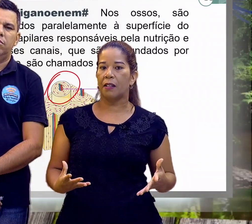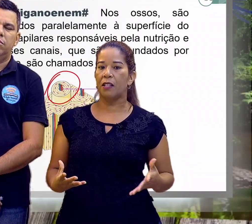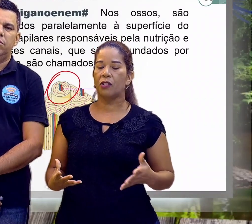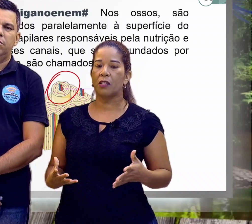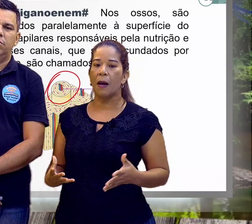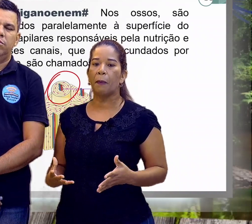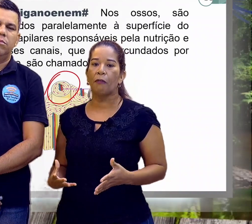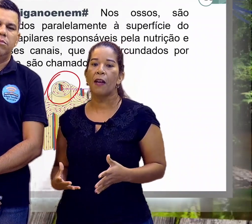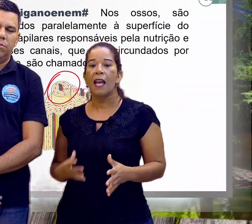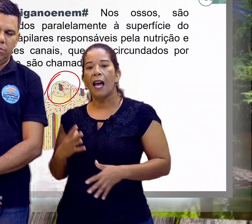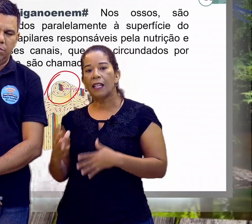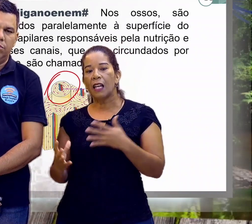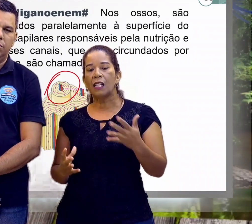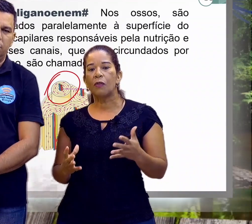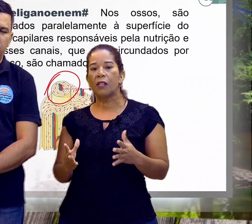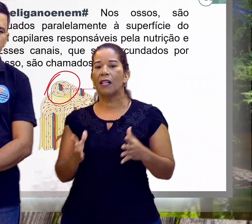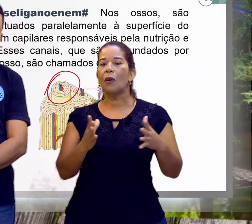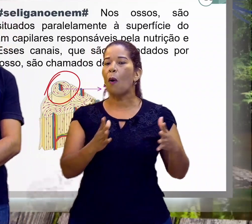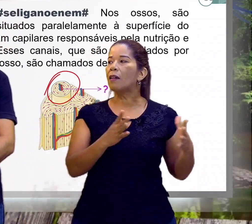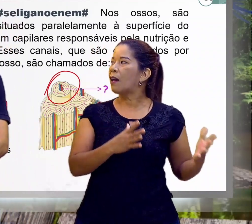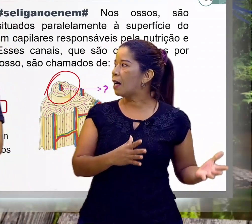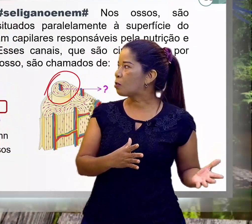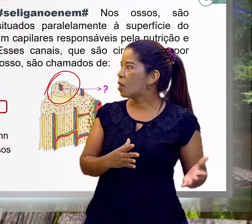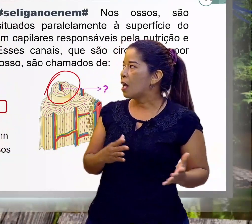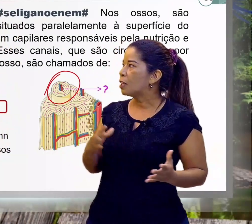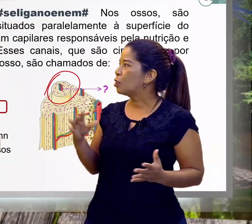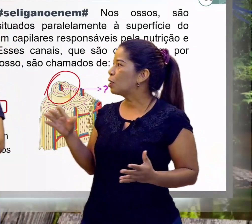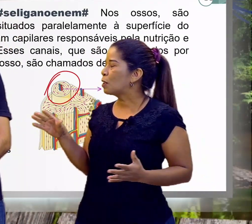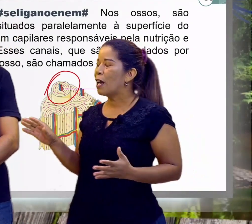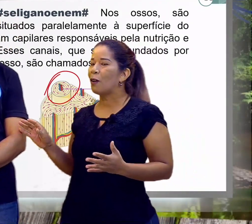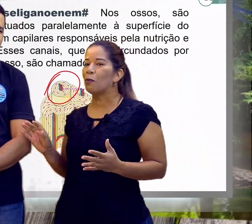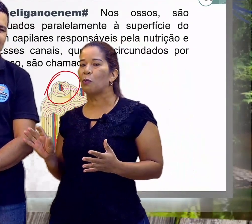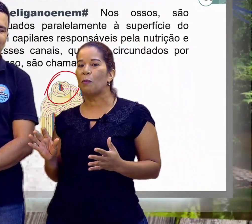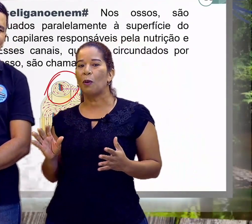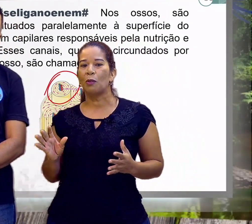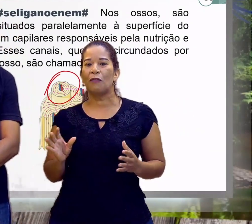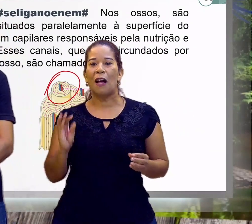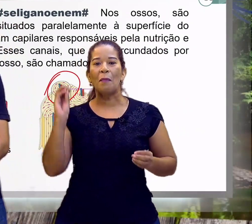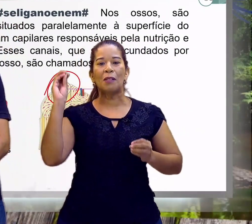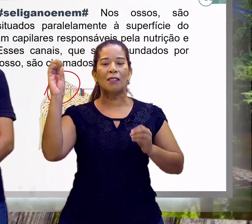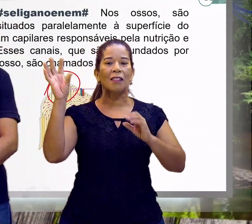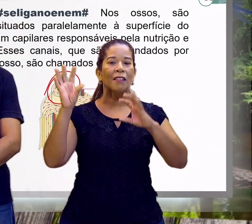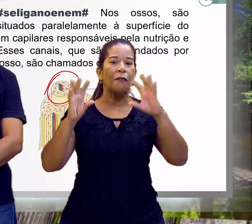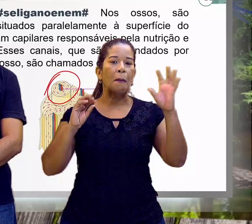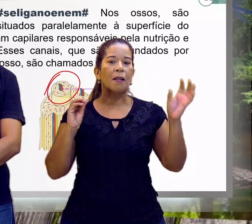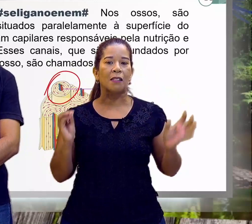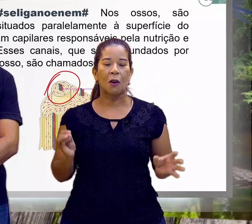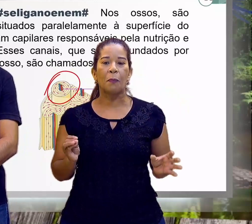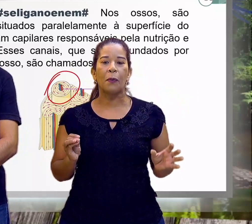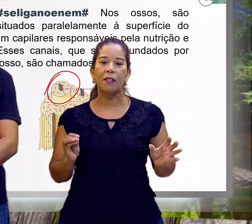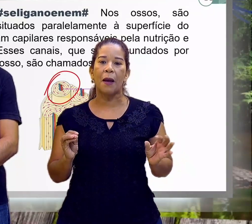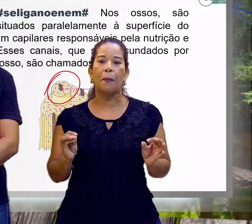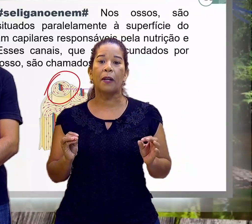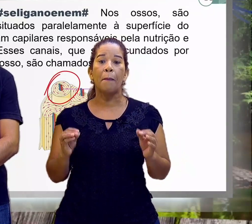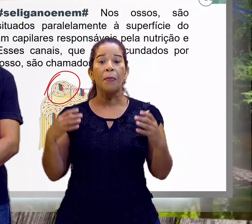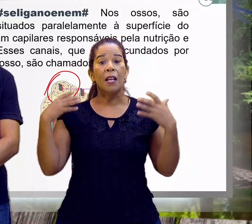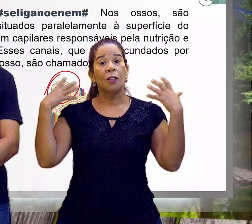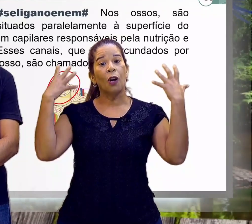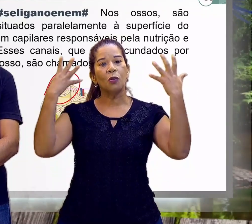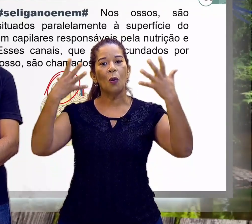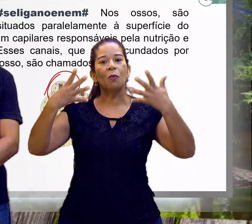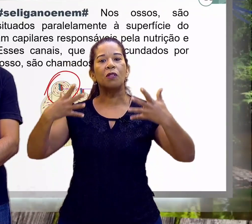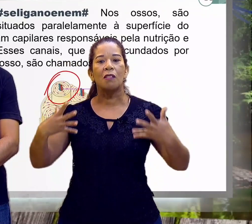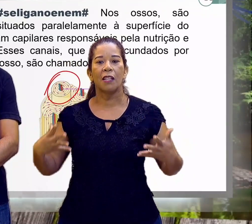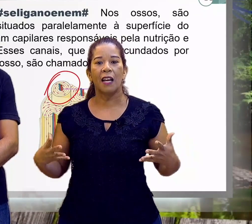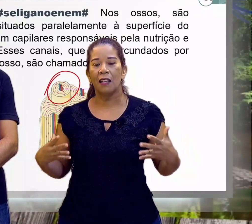essas características, né, prof? É que eles vão ser enquadrados. A gente costuma em biologia falar, mas tem tanta informação. Pois é, porque